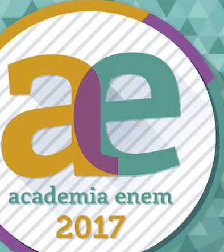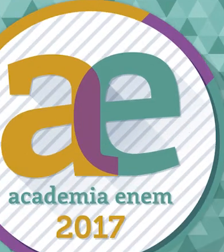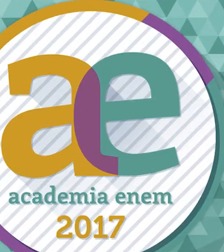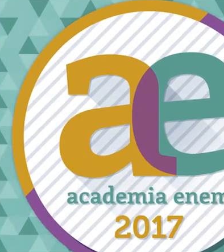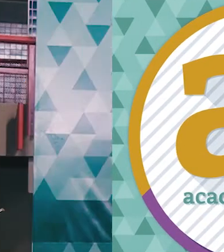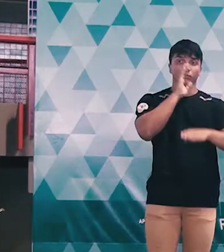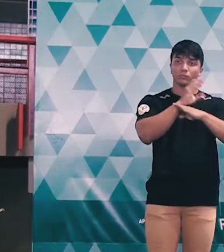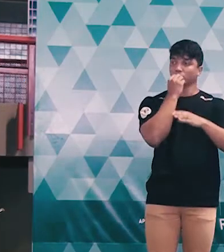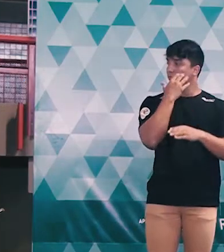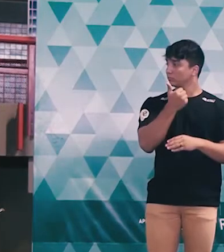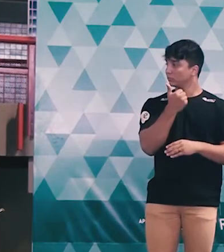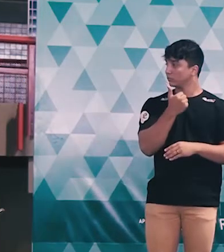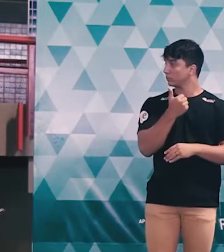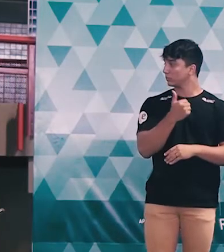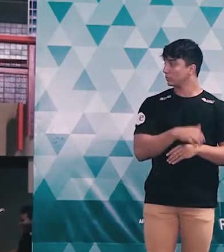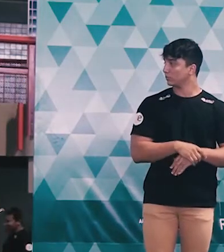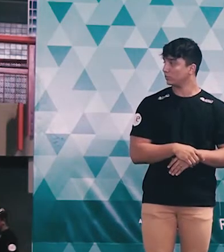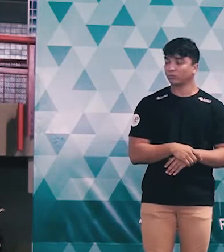Boa tarde, pessoal, tudo bem?